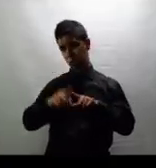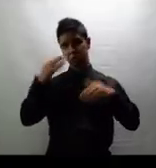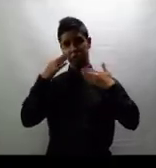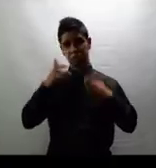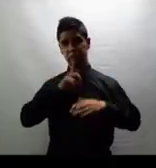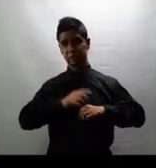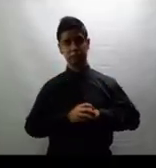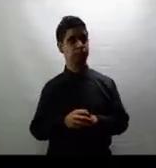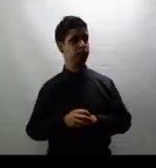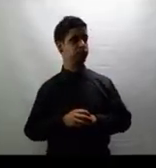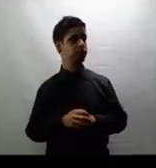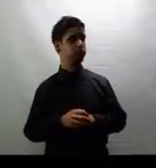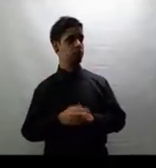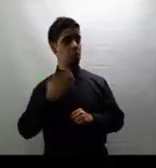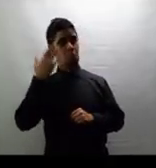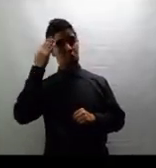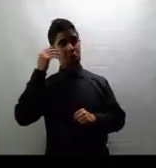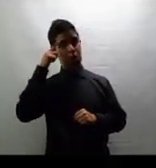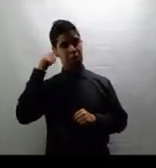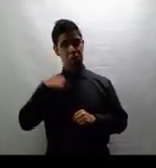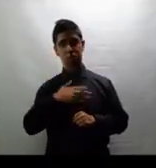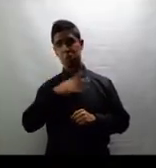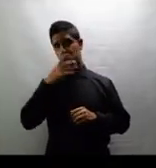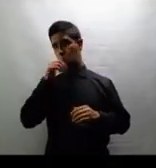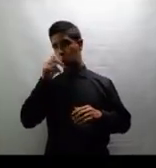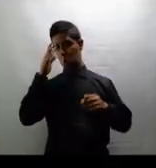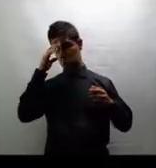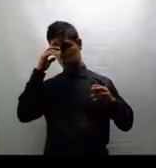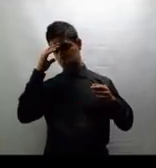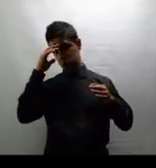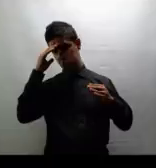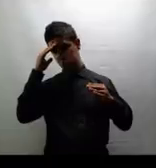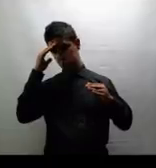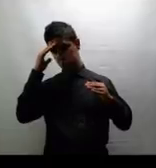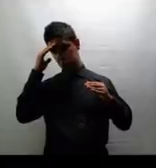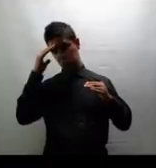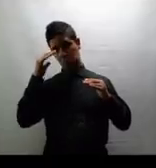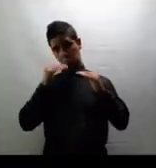para mí está claro